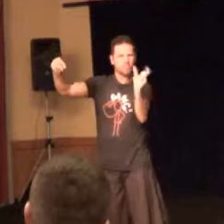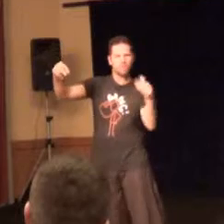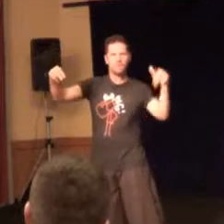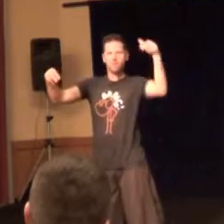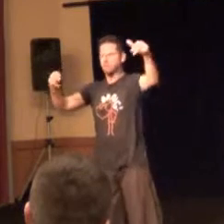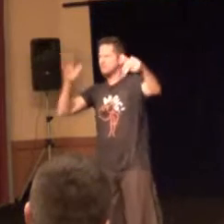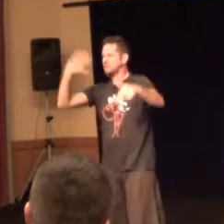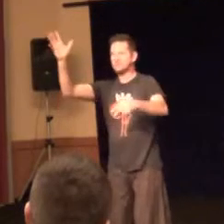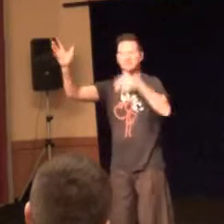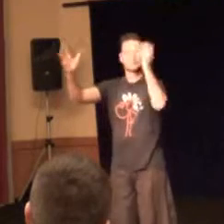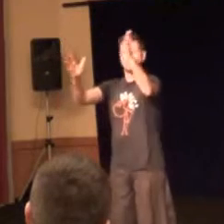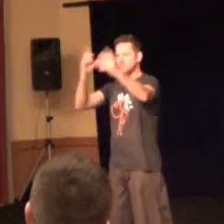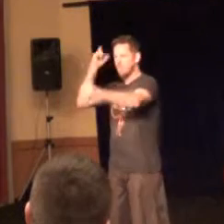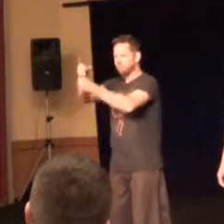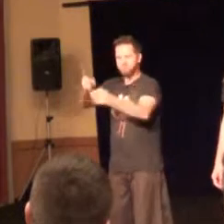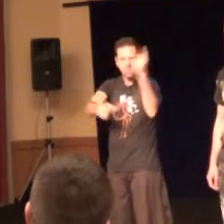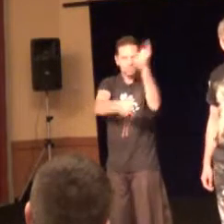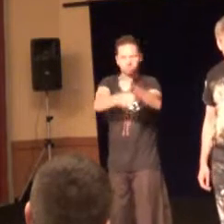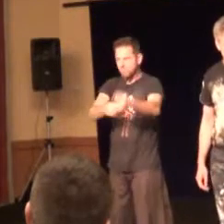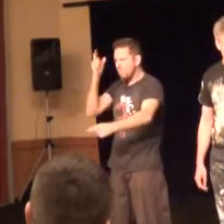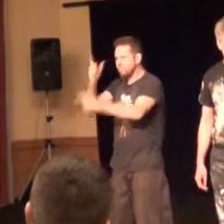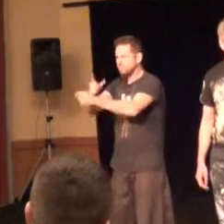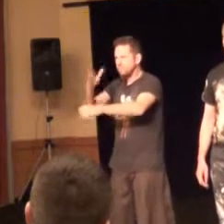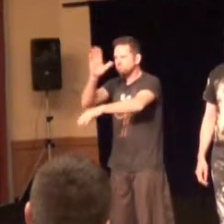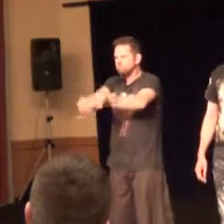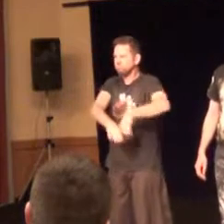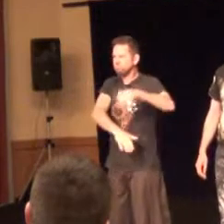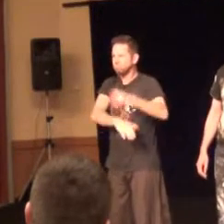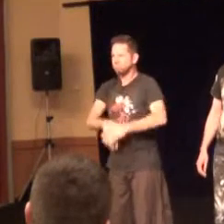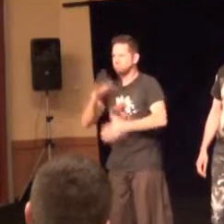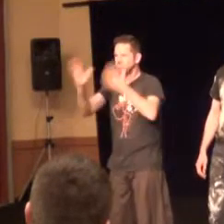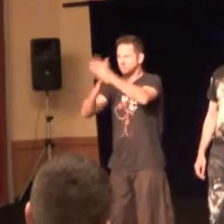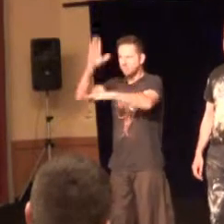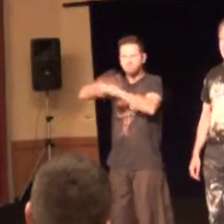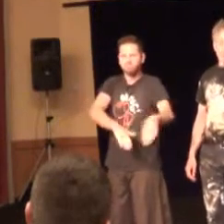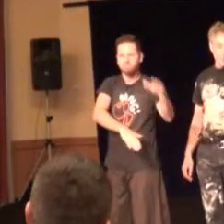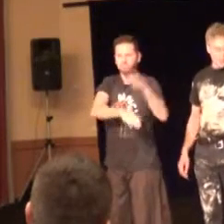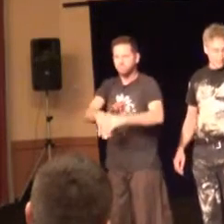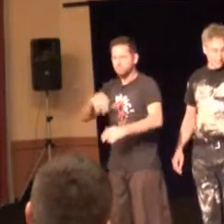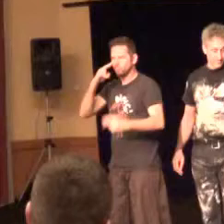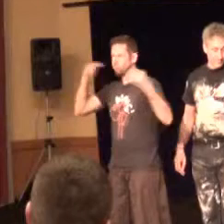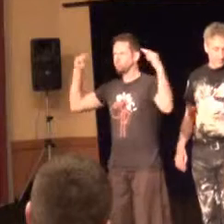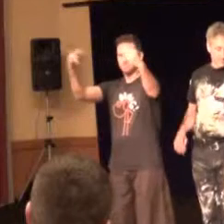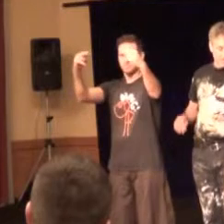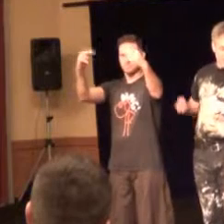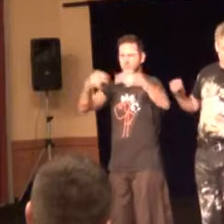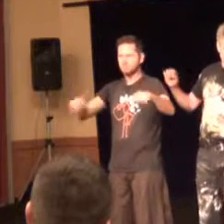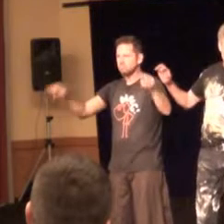un mot, plus un geste, les yeux dans les yeux,